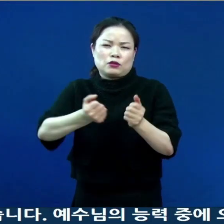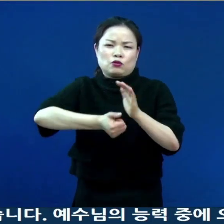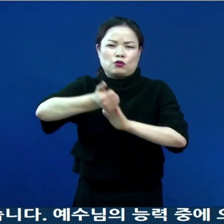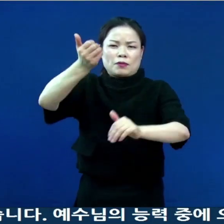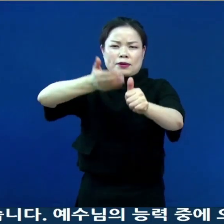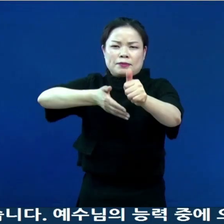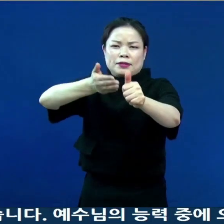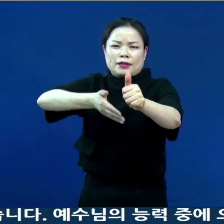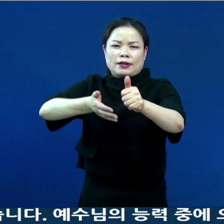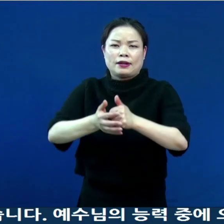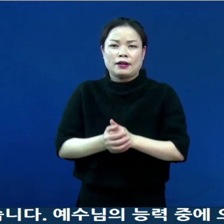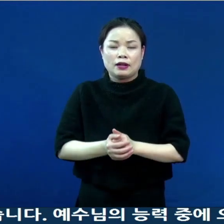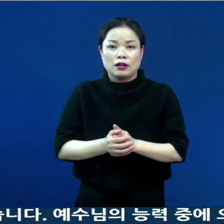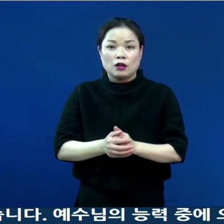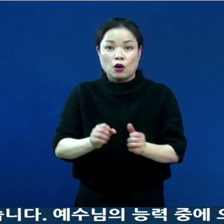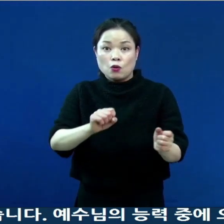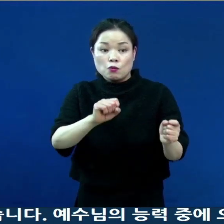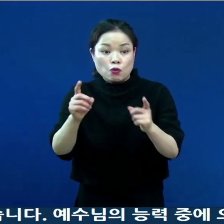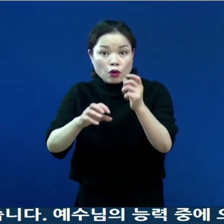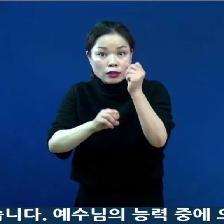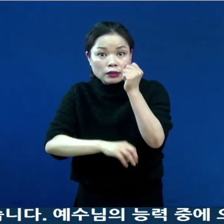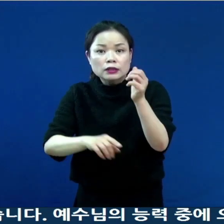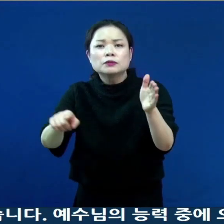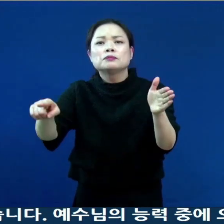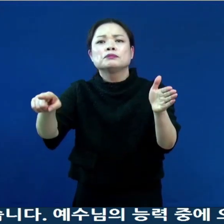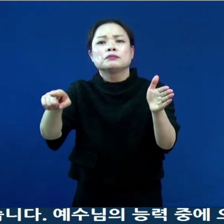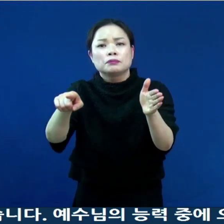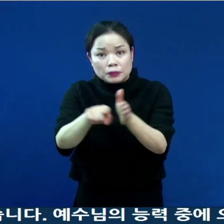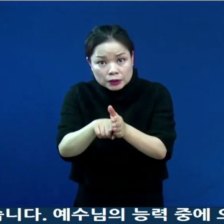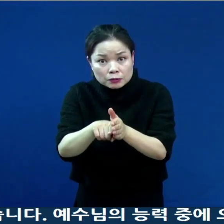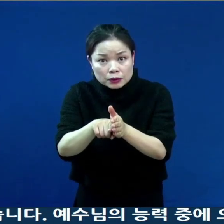소망합니다. 부활에 기반을 둔 그 믿음은